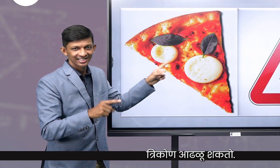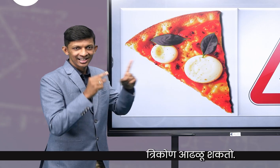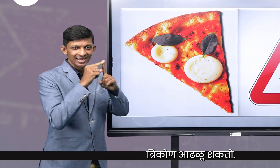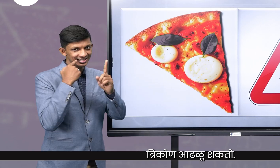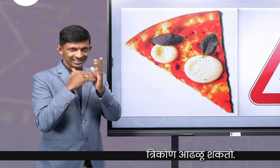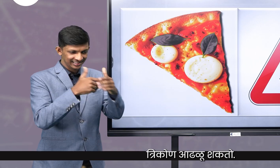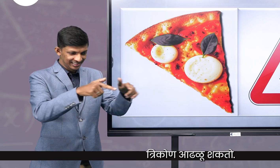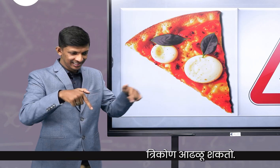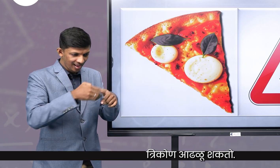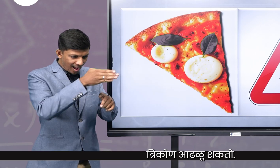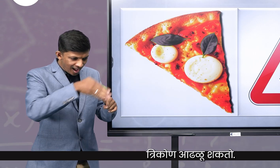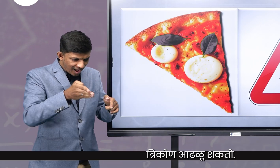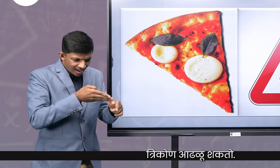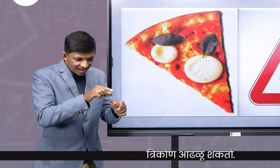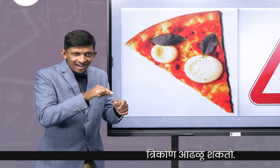त्रिकोण आढळू शकतो.